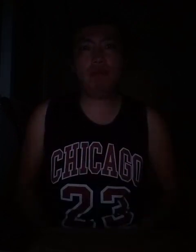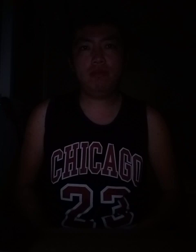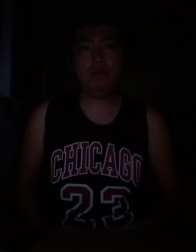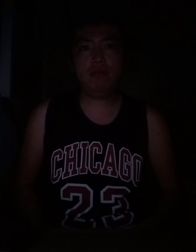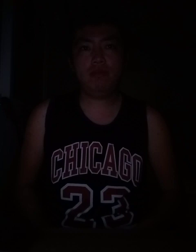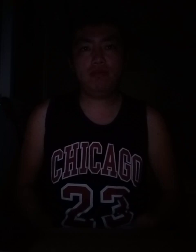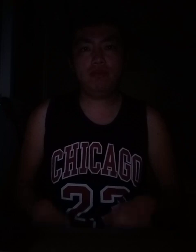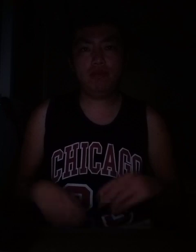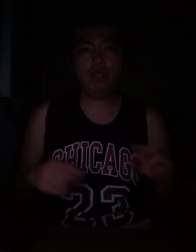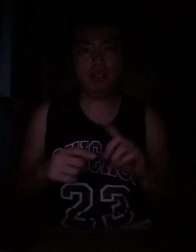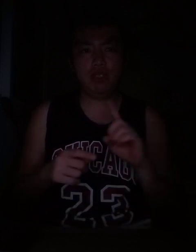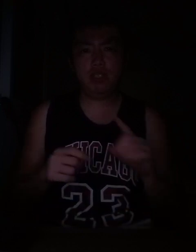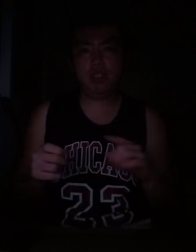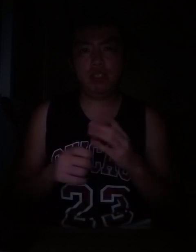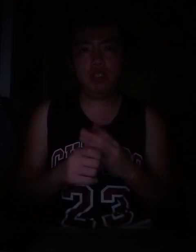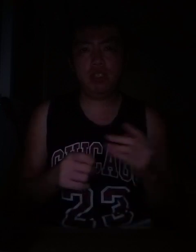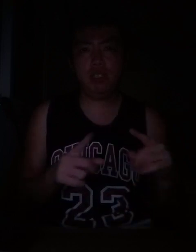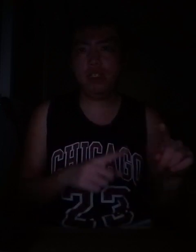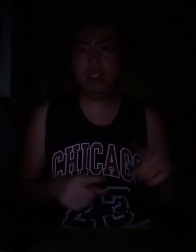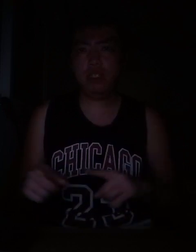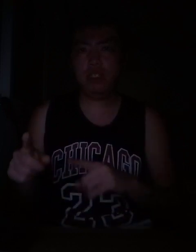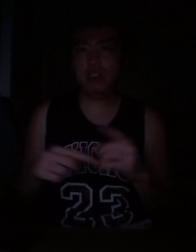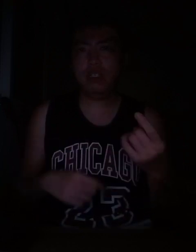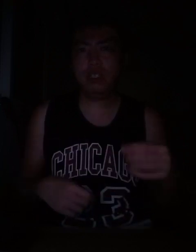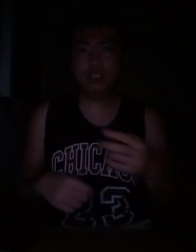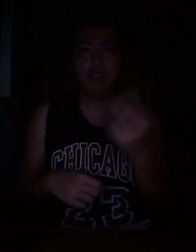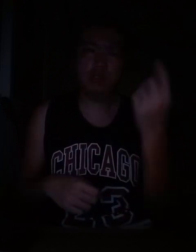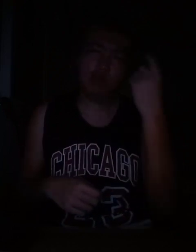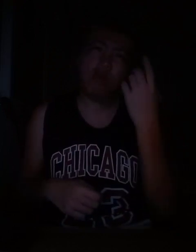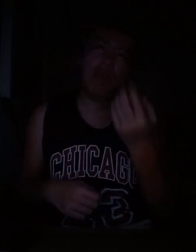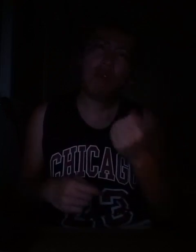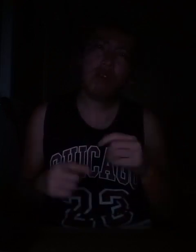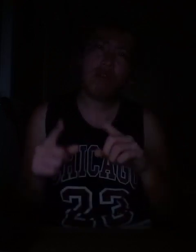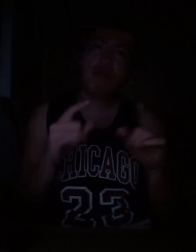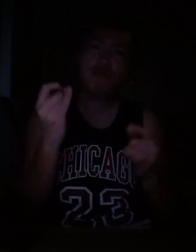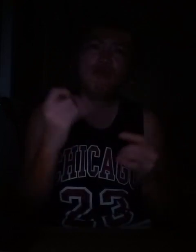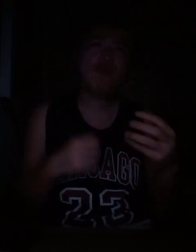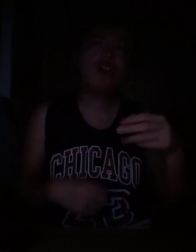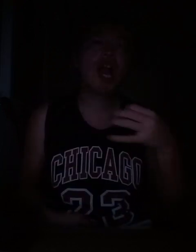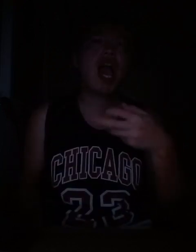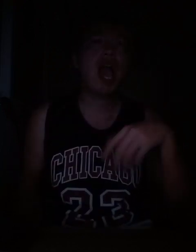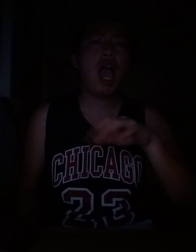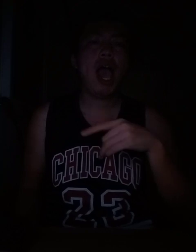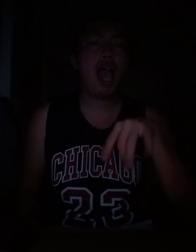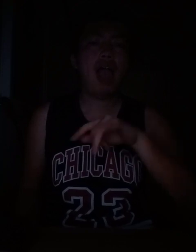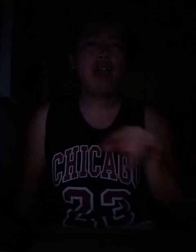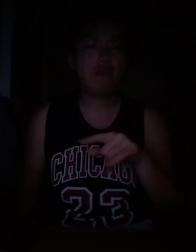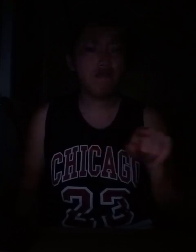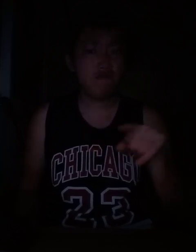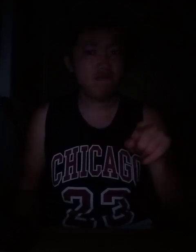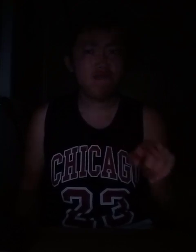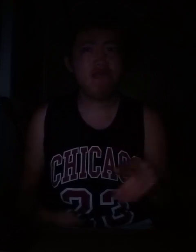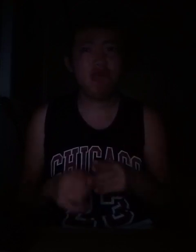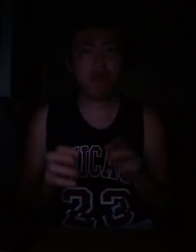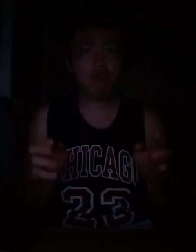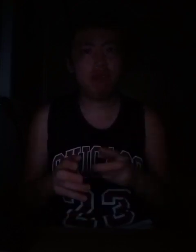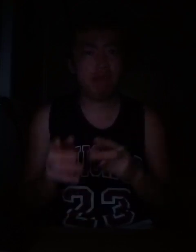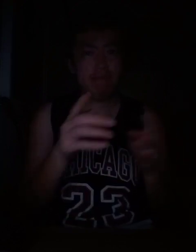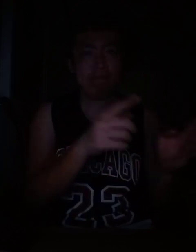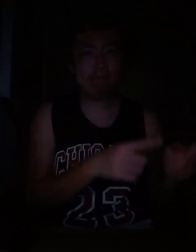예, 관하는 소식은 여기까지고 지금부터는 걱정스러운 뉴스 전하겠습니다. 6호 태풍 카눈이 서쪽으로 진도를 조금 더 틀어서